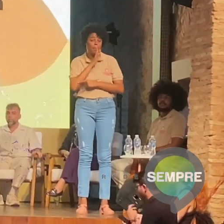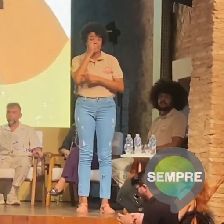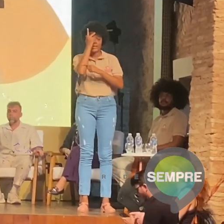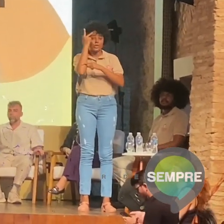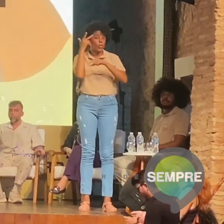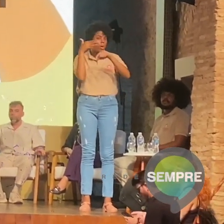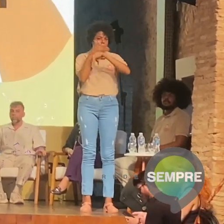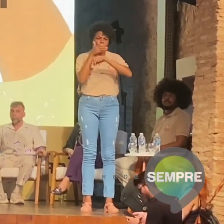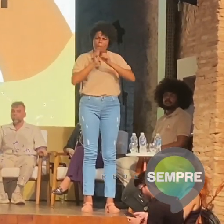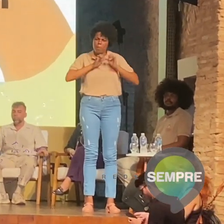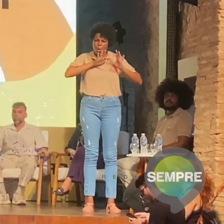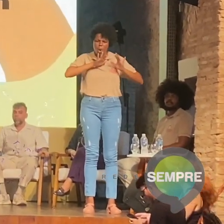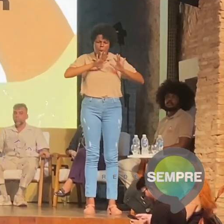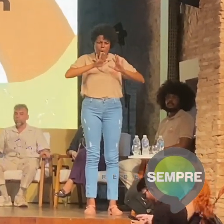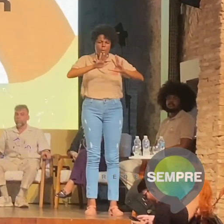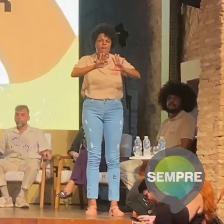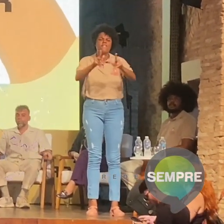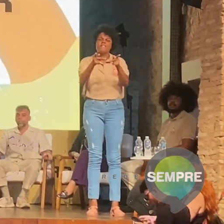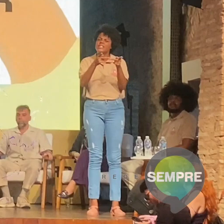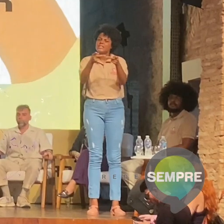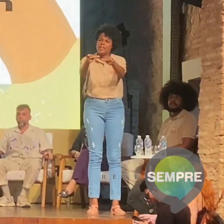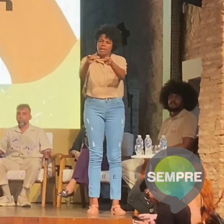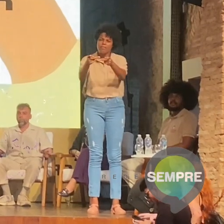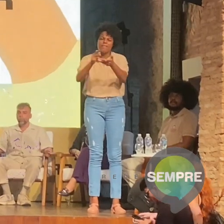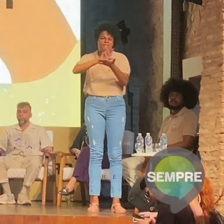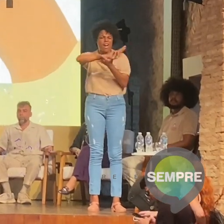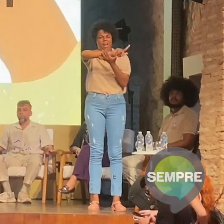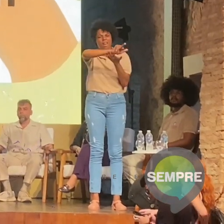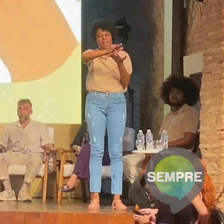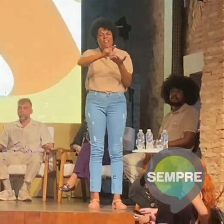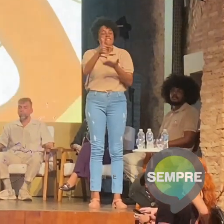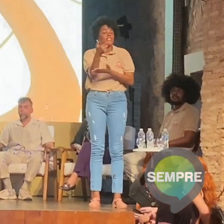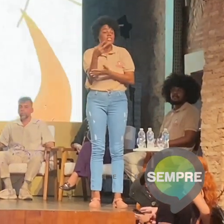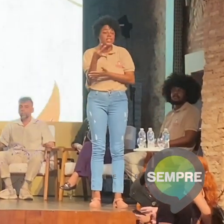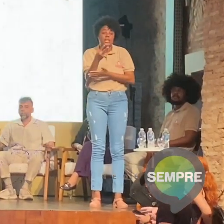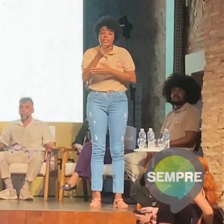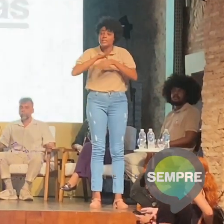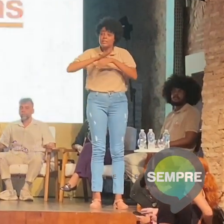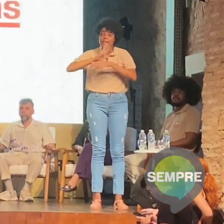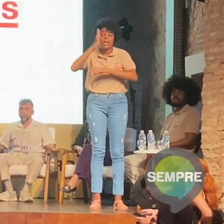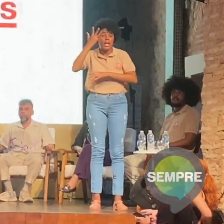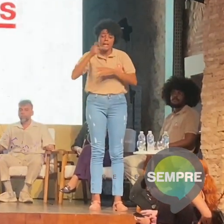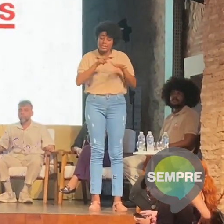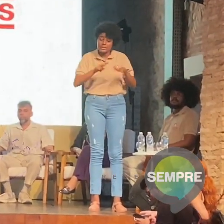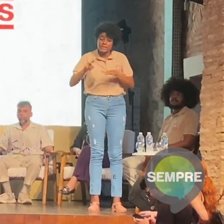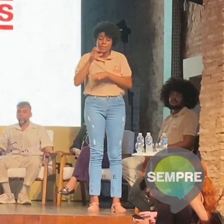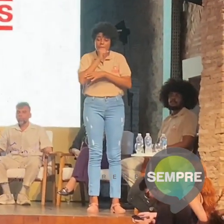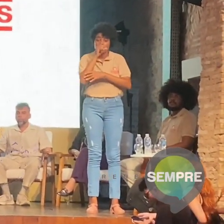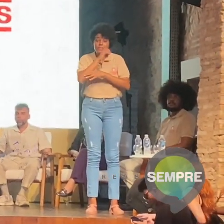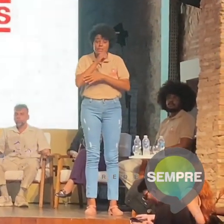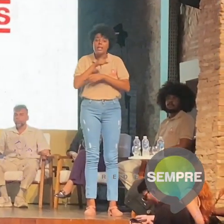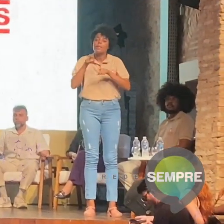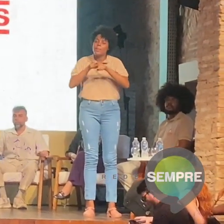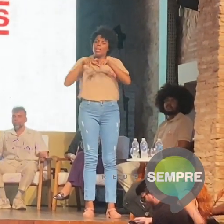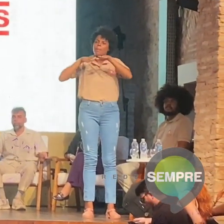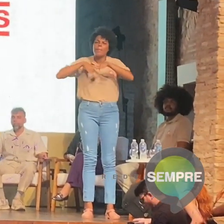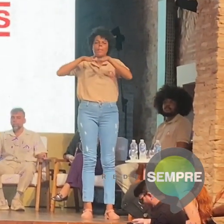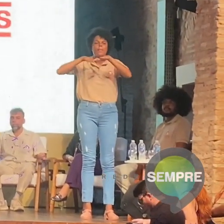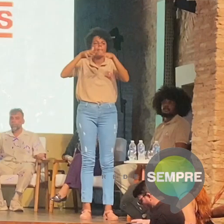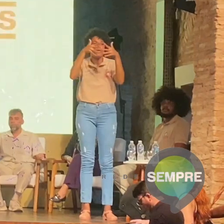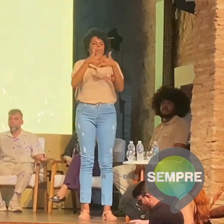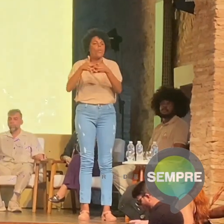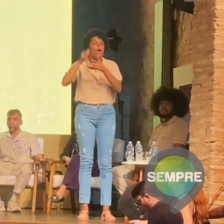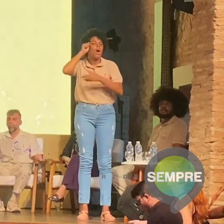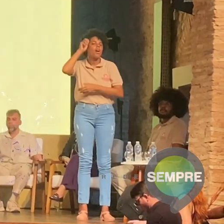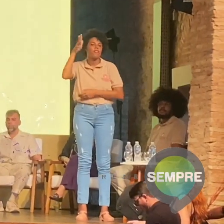pessoas. Uma série de ações, são 23 ações. Esse final de semana vamos ter o desfile dos Bancos Afros. Está